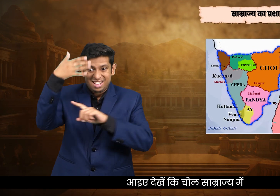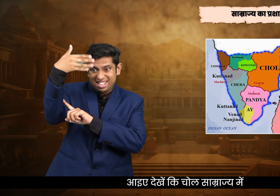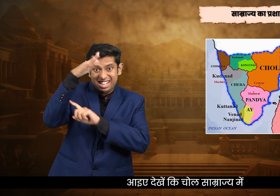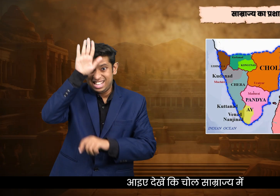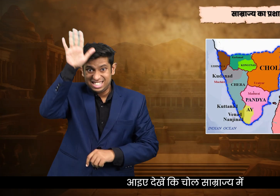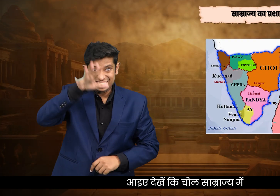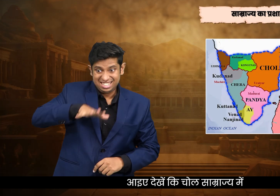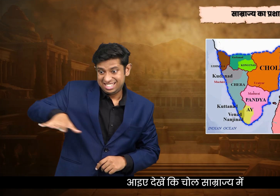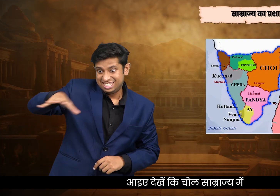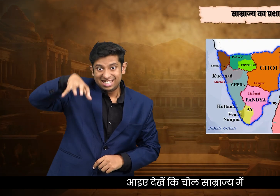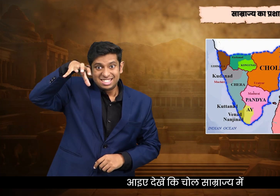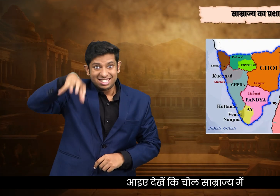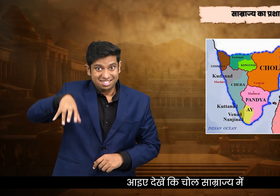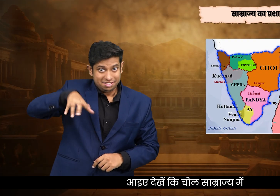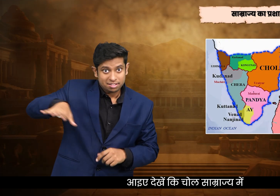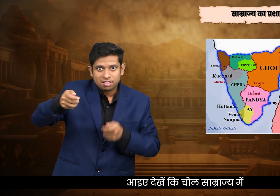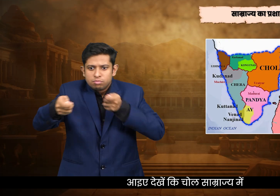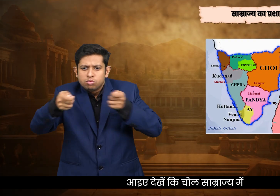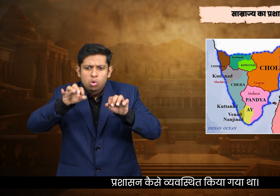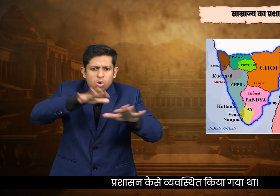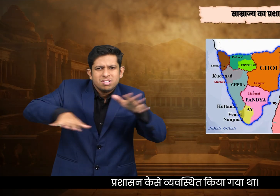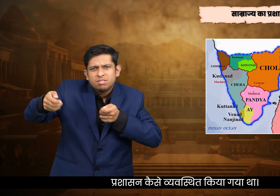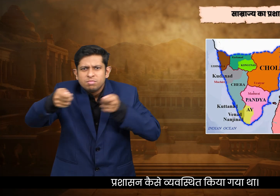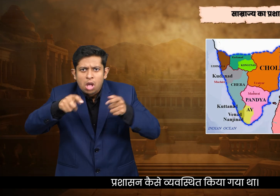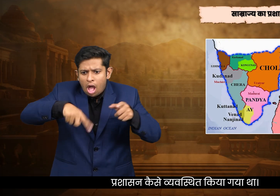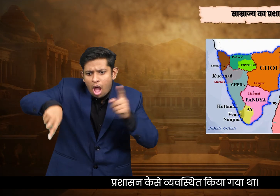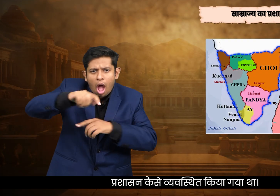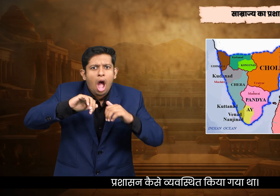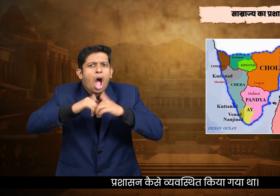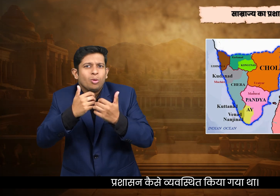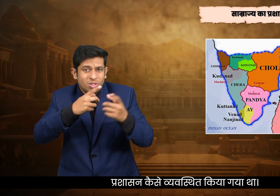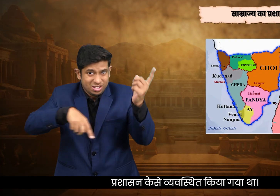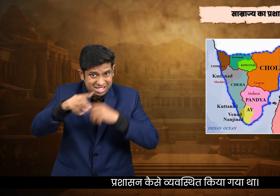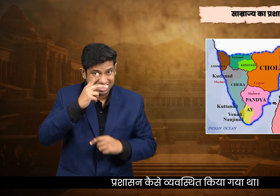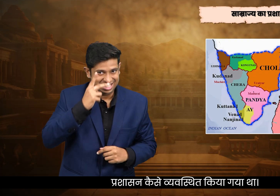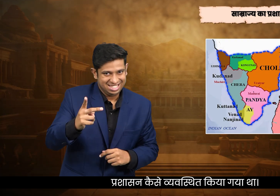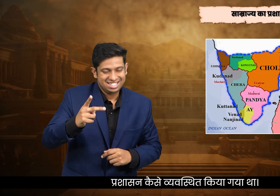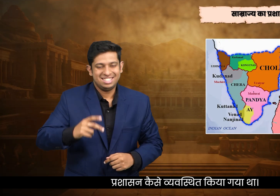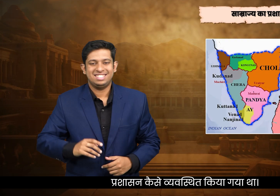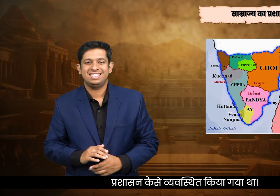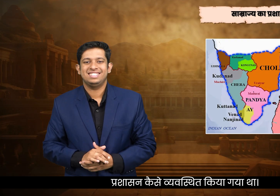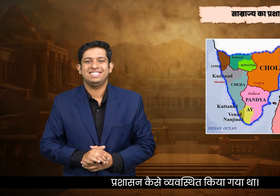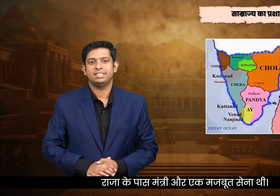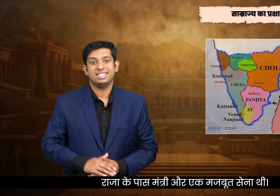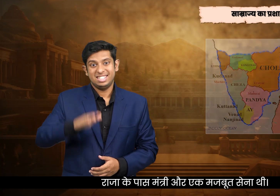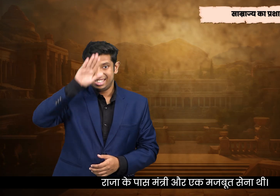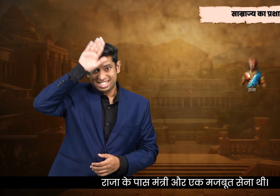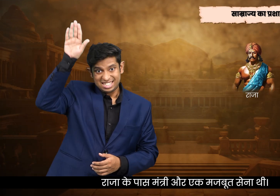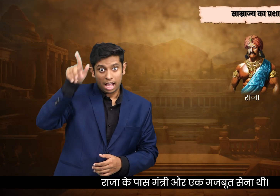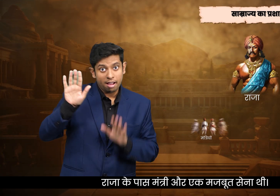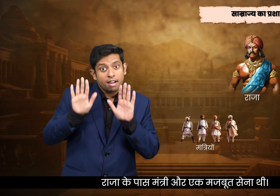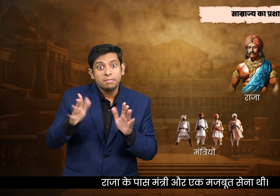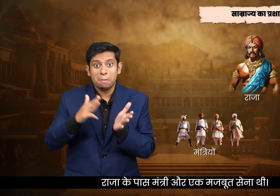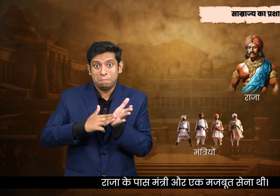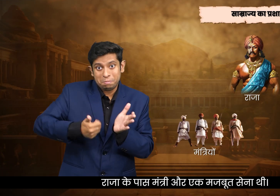आइए देखें कि चोल साम्राज्य में प्रशासन कैसे व्यवस्थित किया गया था। राजा के